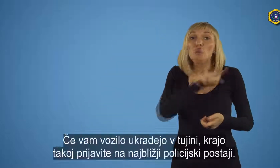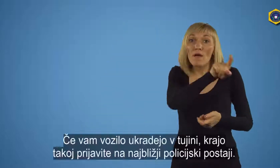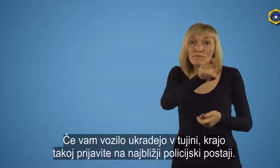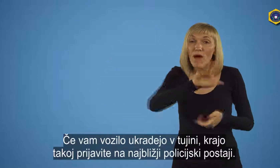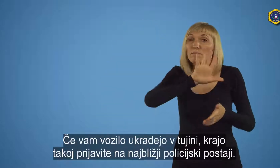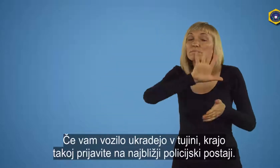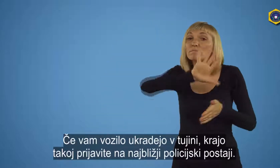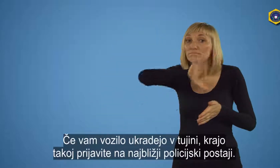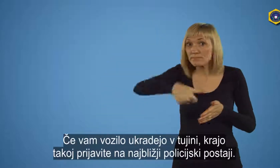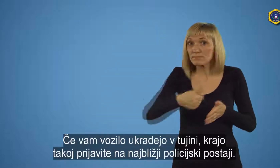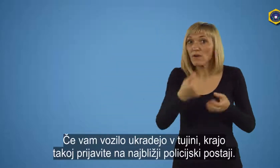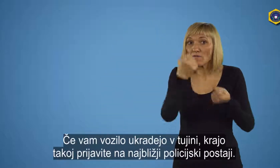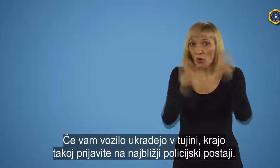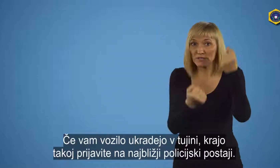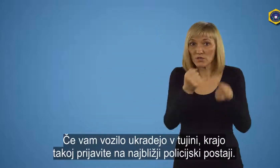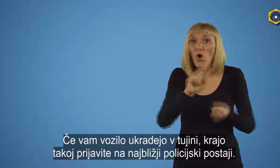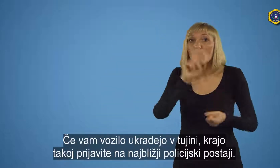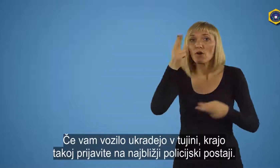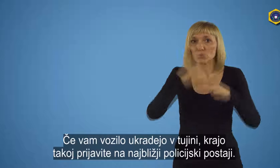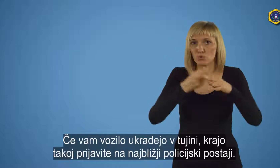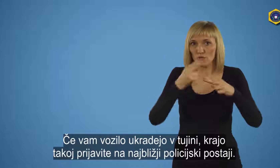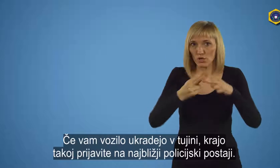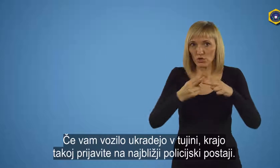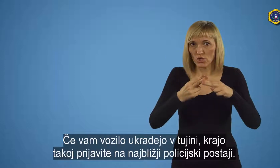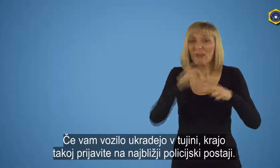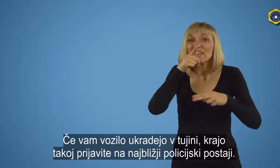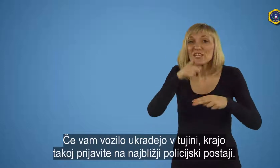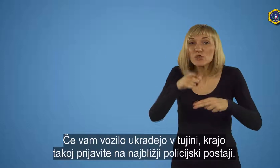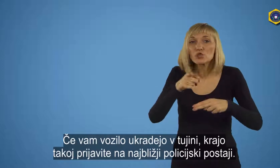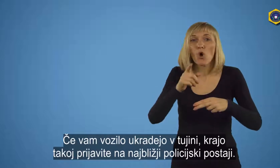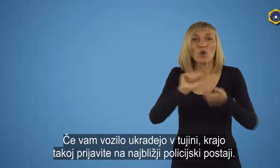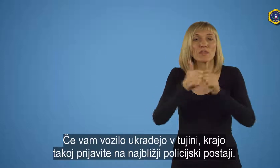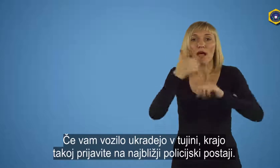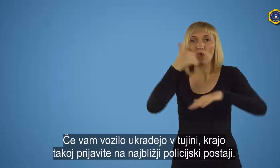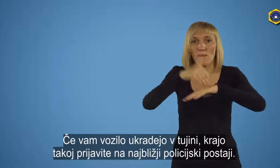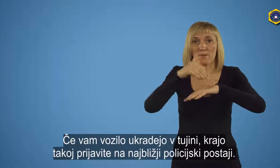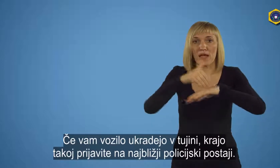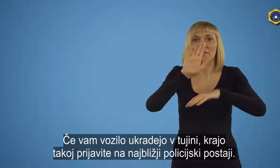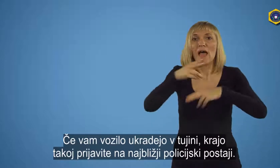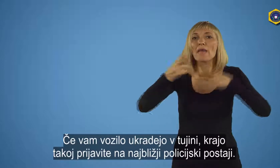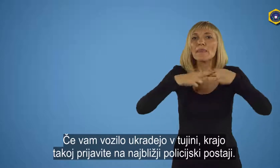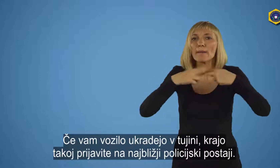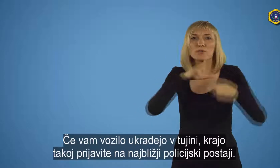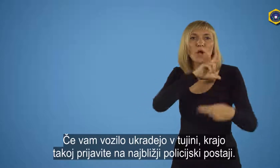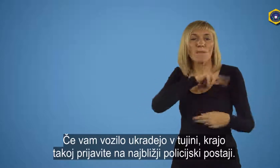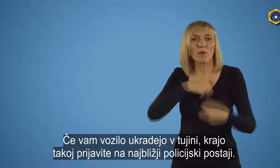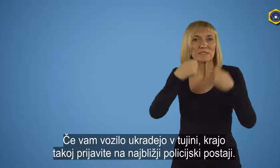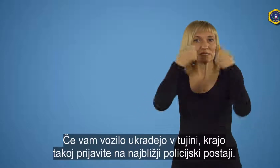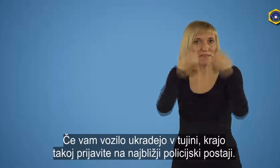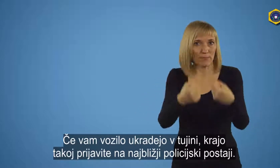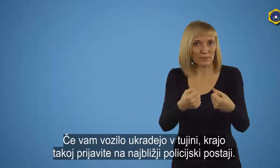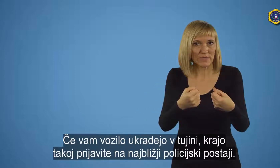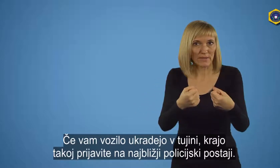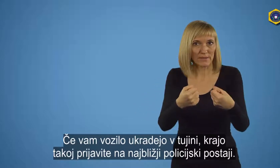Če vam vozilo ukradejo v tujini, krajo takoj prijavite na najbližji policijski postaji.